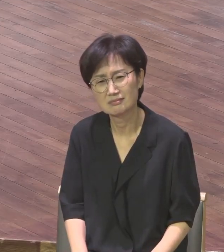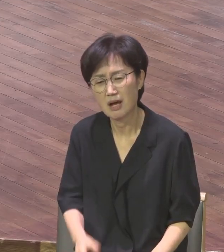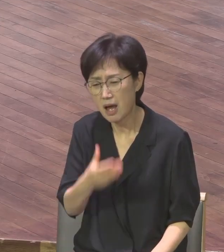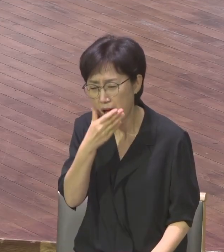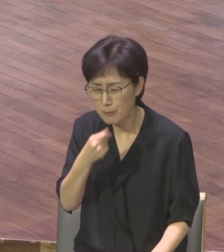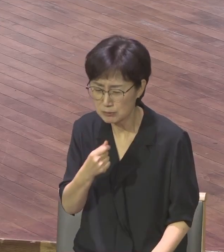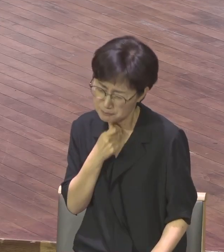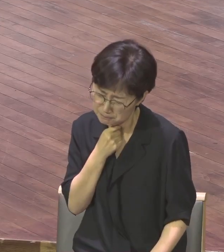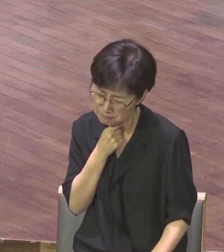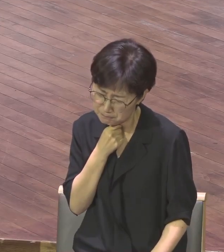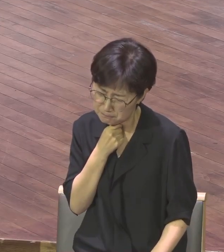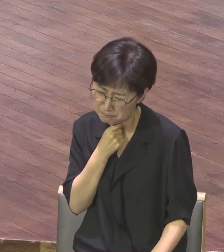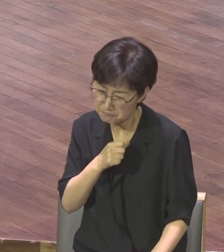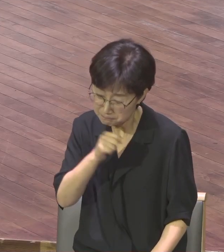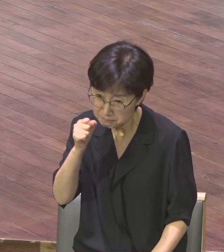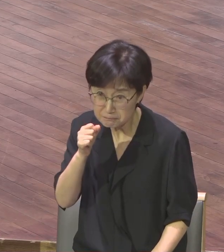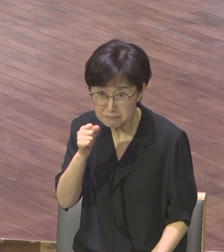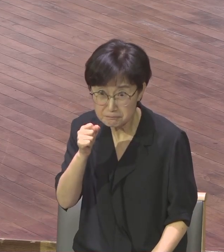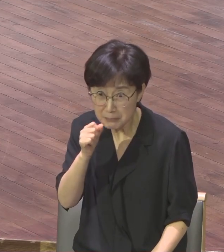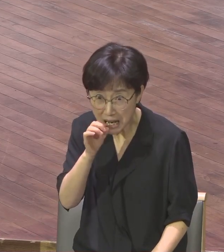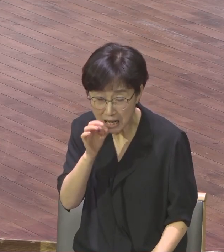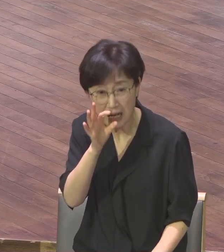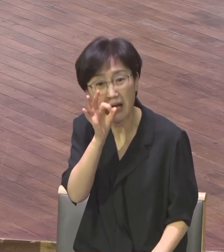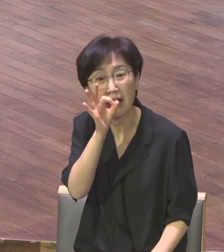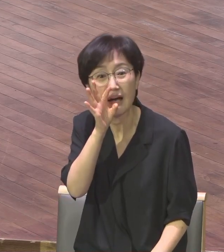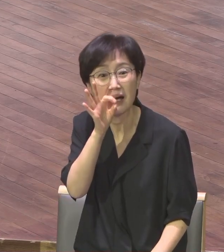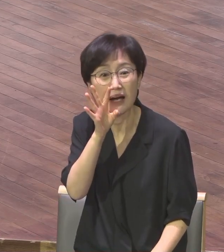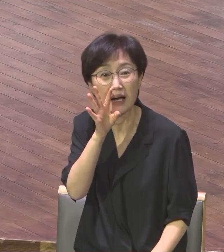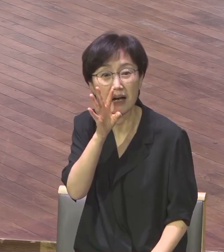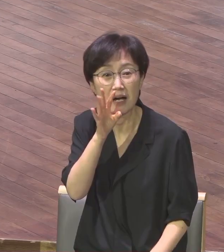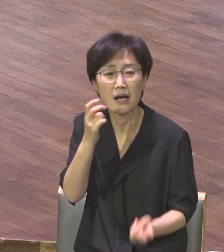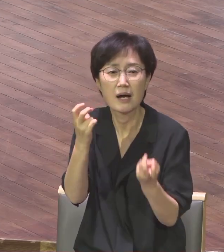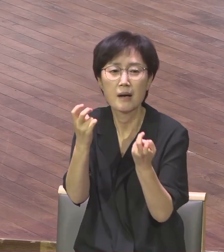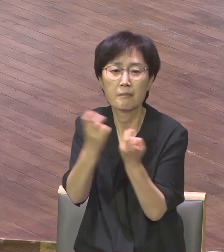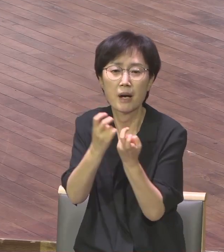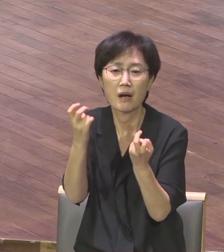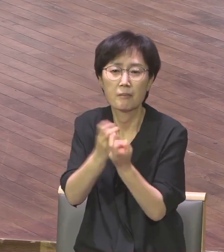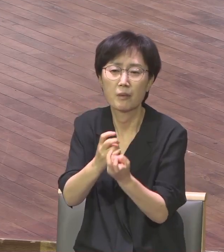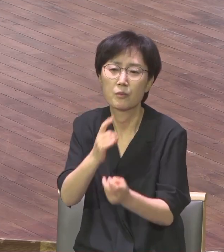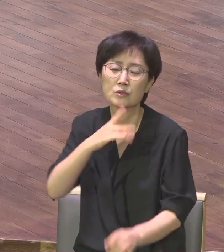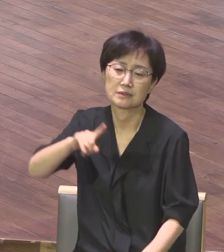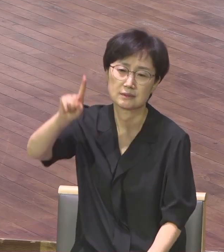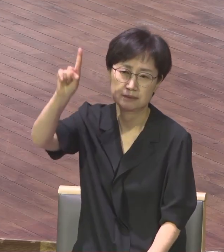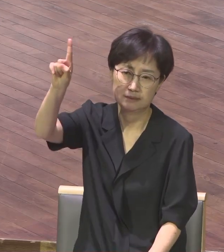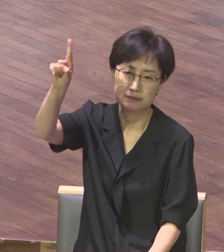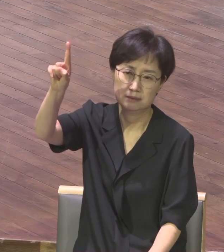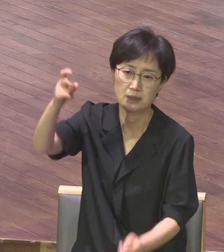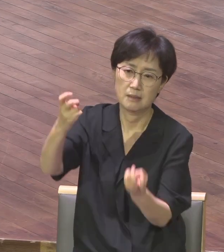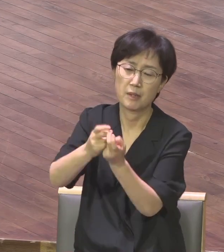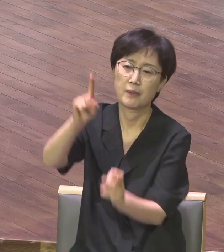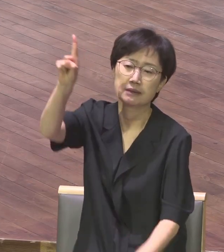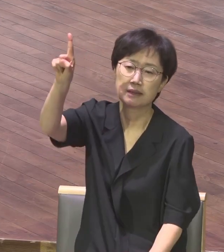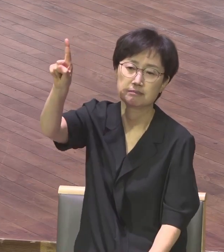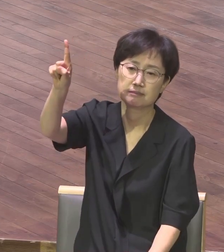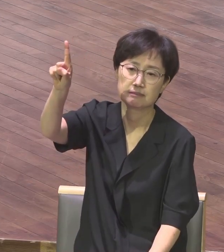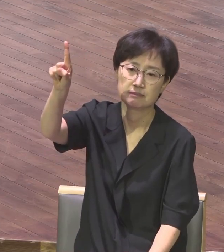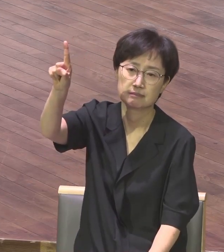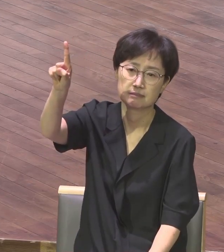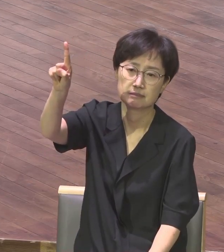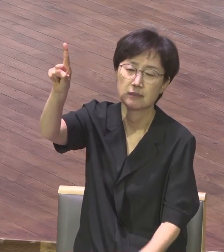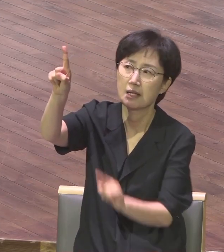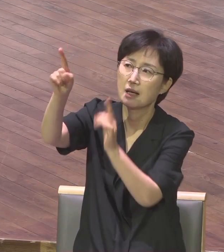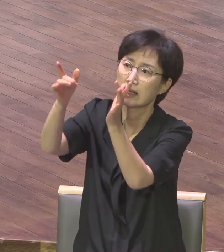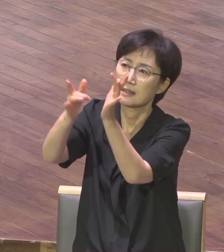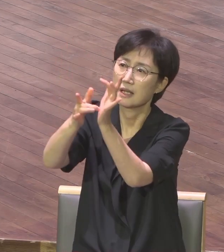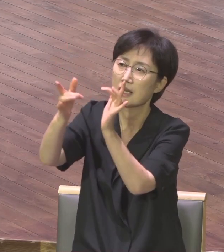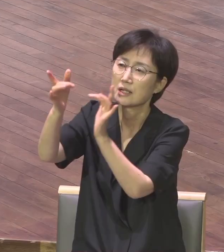그럼 어떻게 하면 되느냐 그러면 오직 한 가지 방법밖에 없어요. 오직 한 가지. 그것이 바로